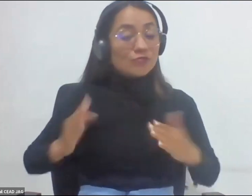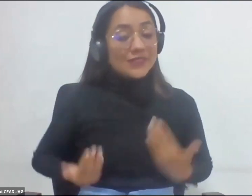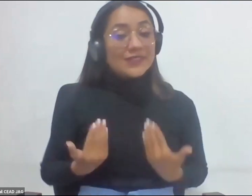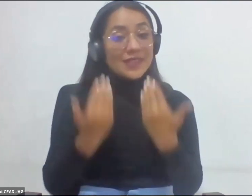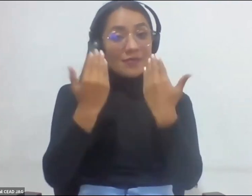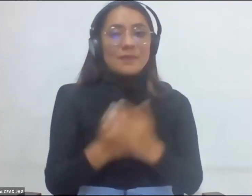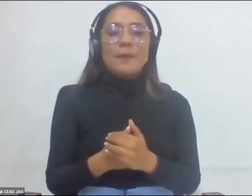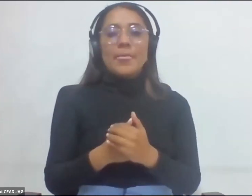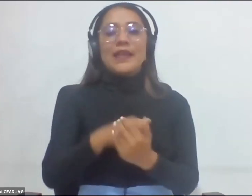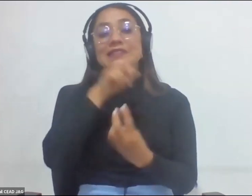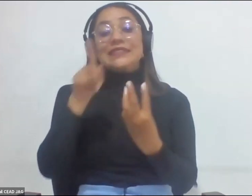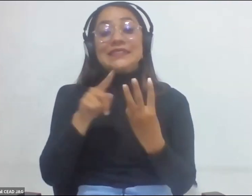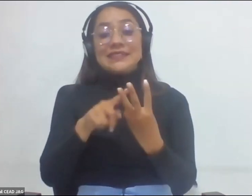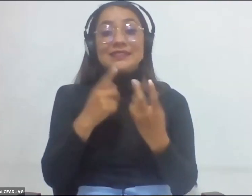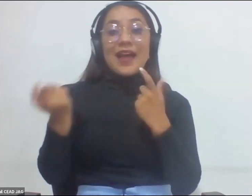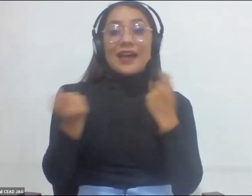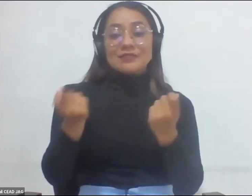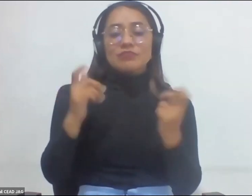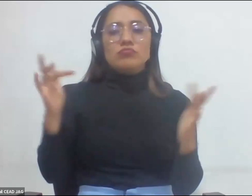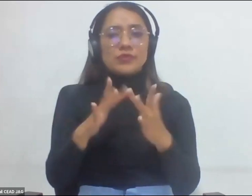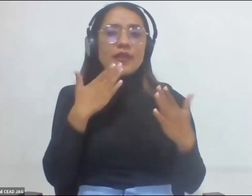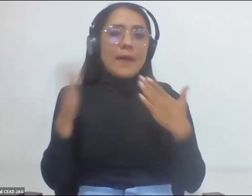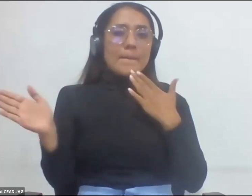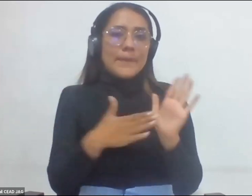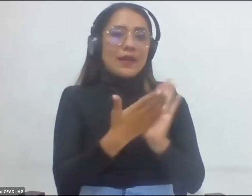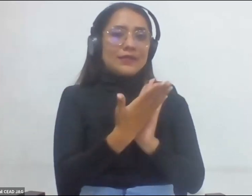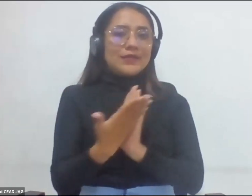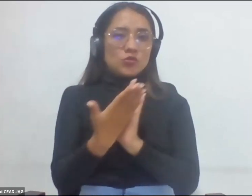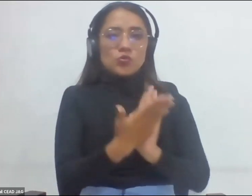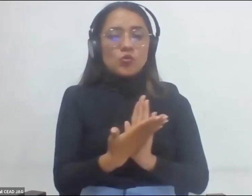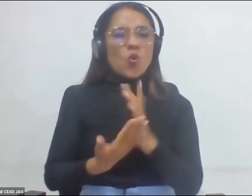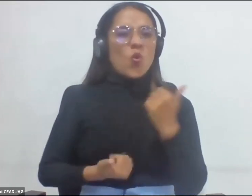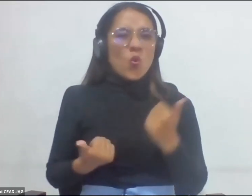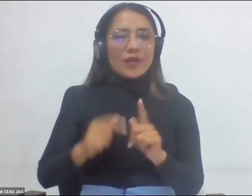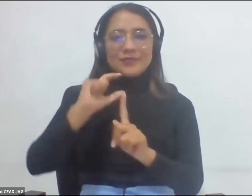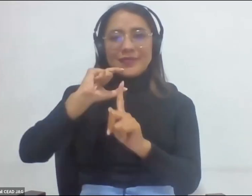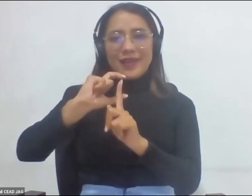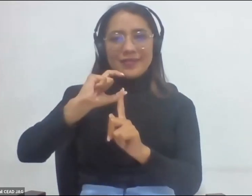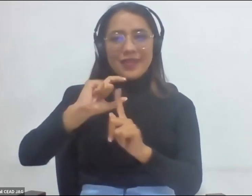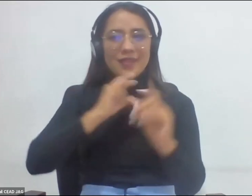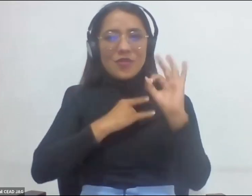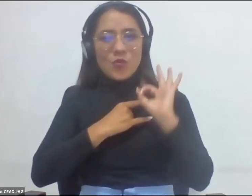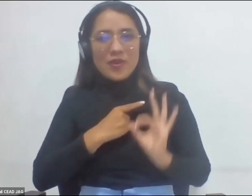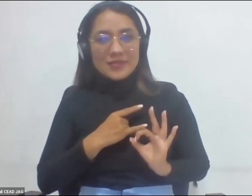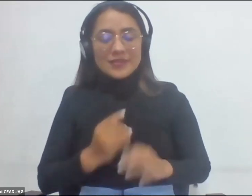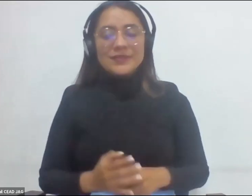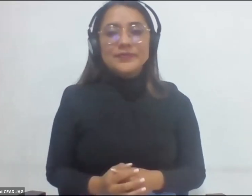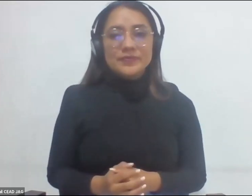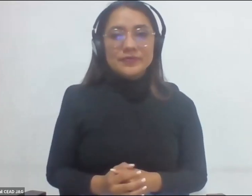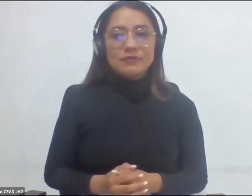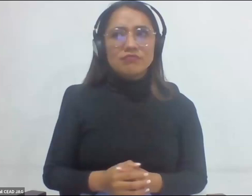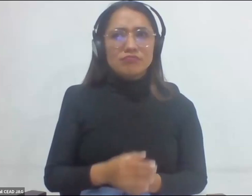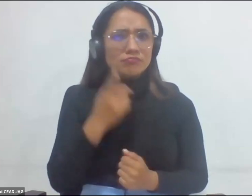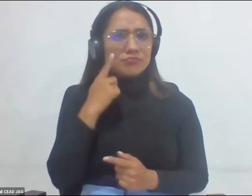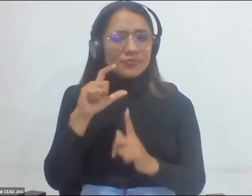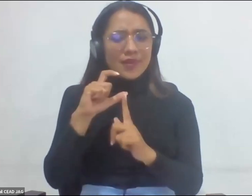que forma parte del del plan de estudios tiene que ver con la cátedra una vista digamos que la